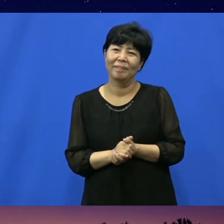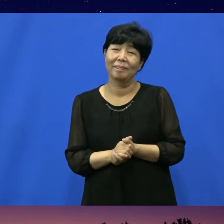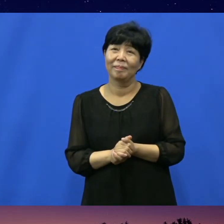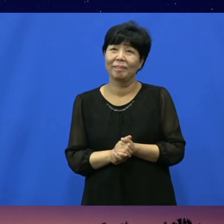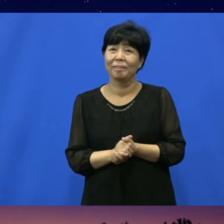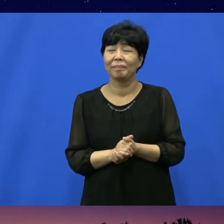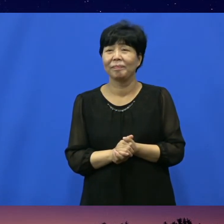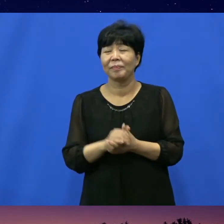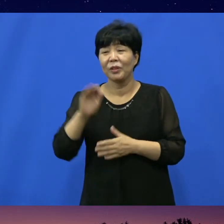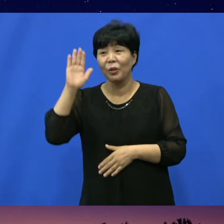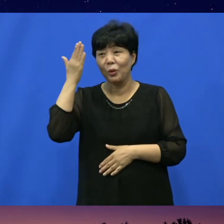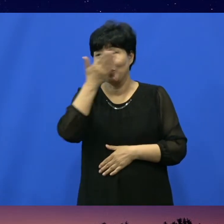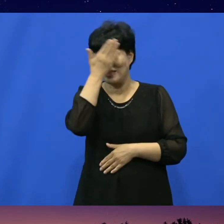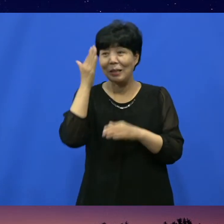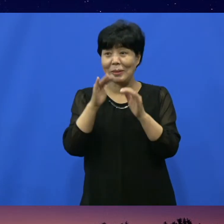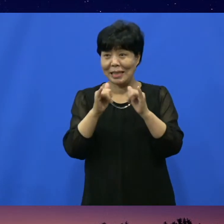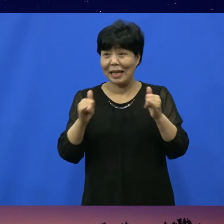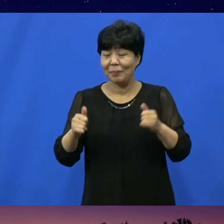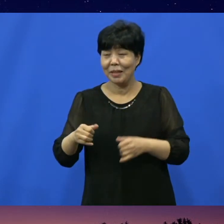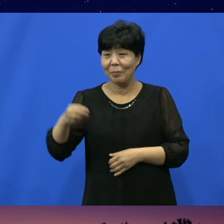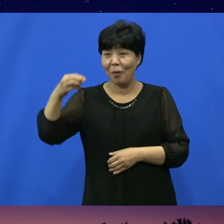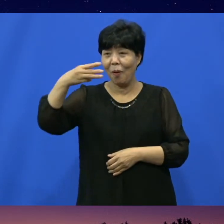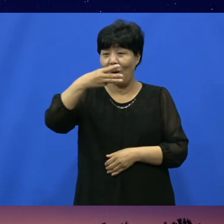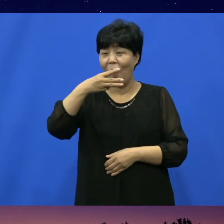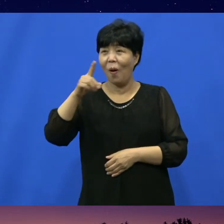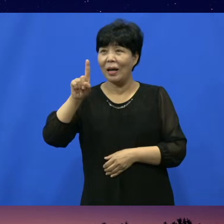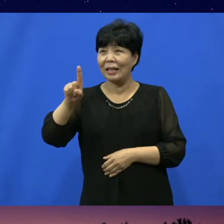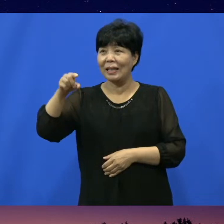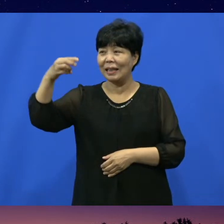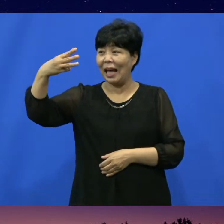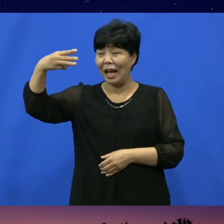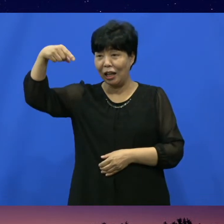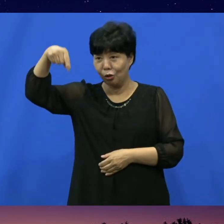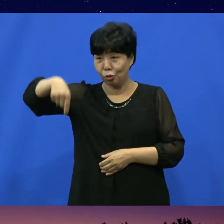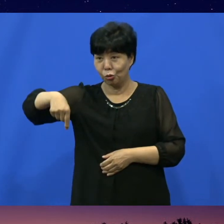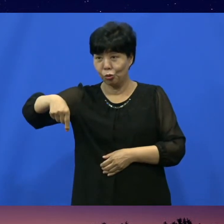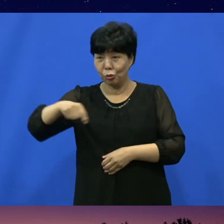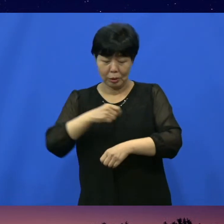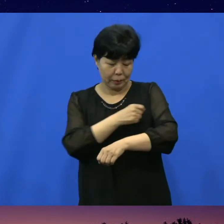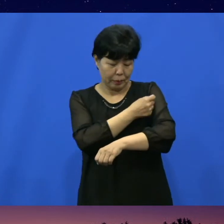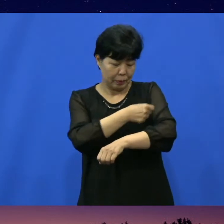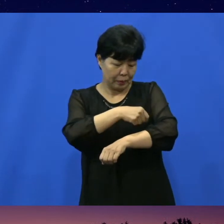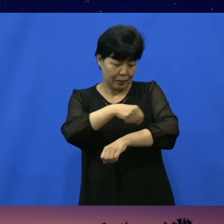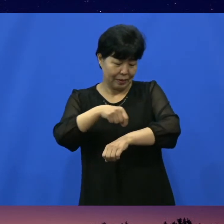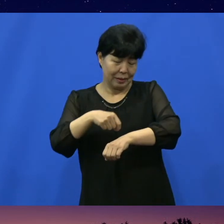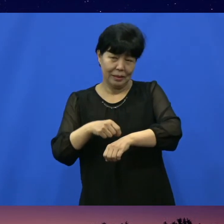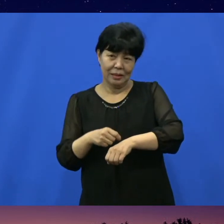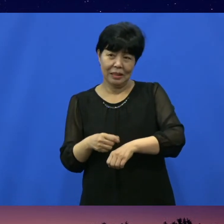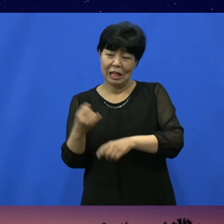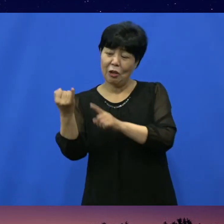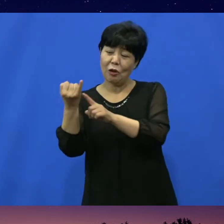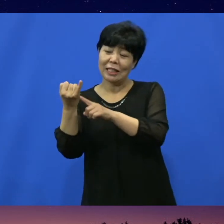요즘 여러 젊은이들이 몸에 타투를 하잖아요. 타투. 영자야 사랑해.